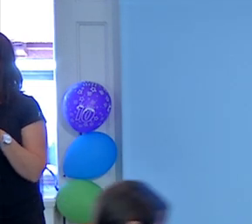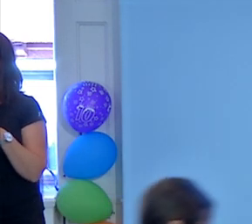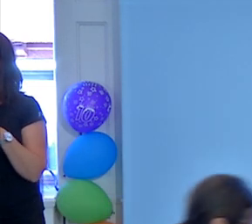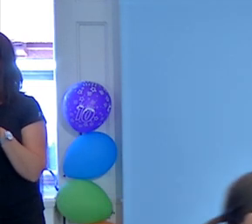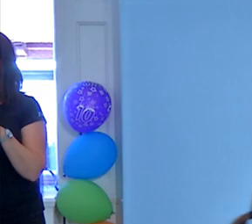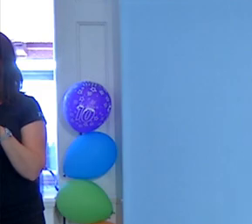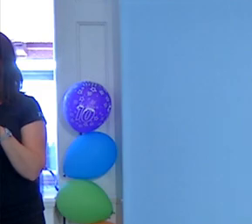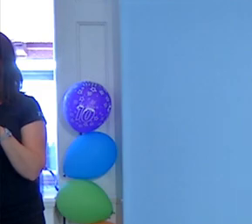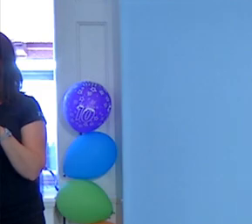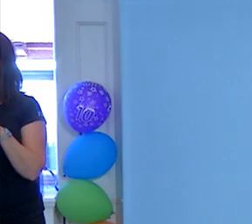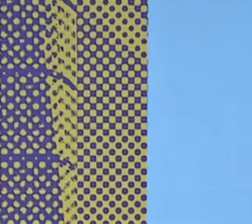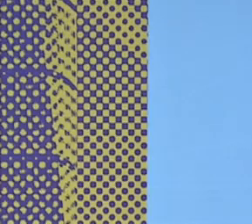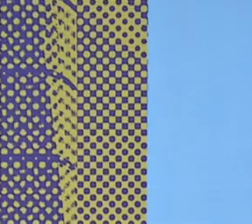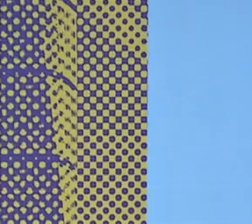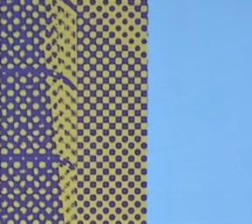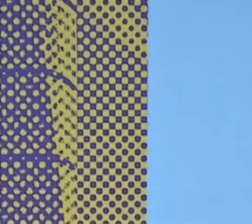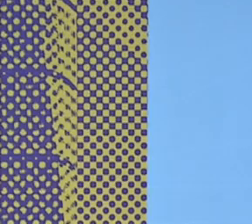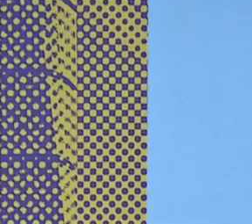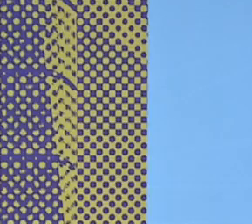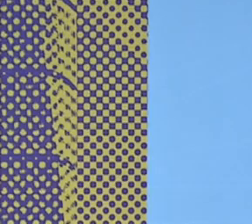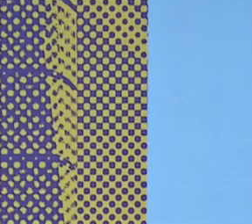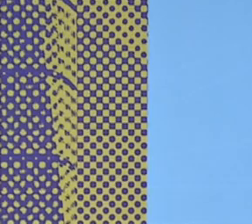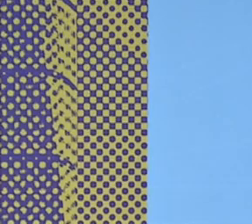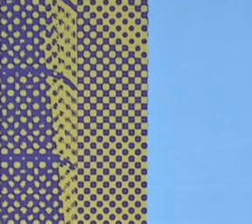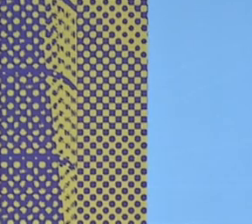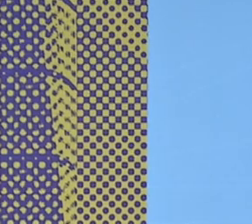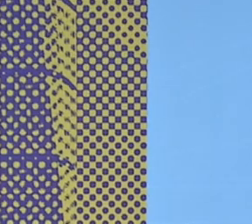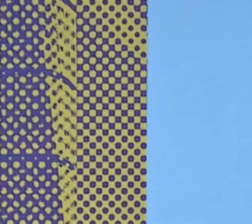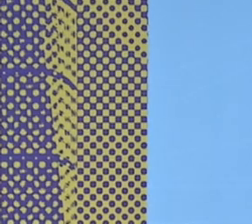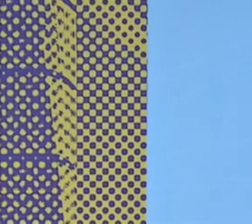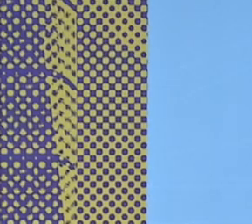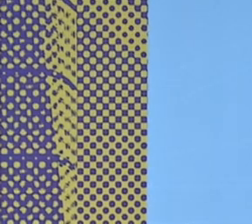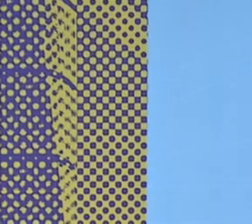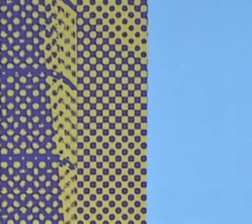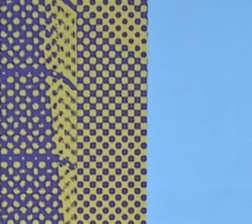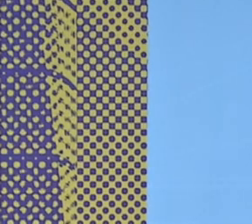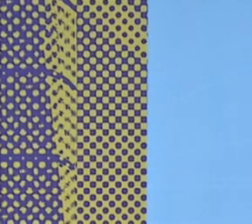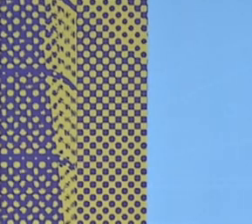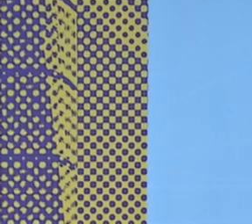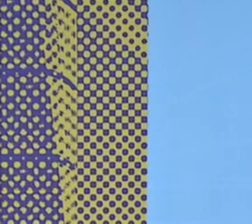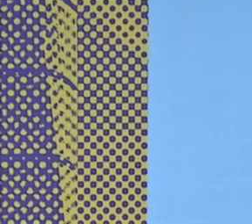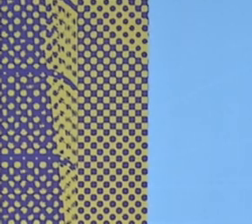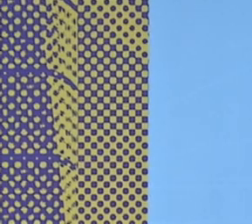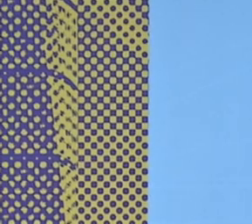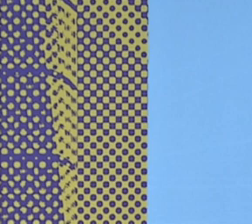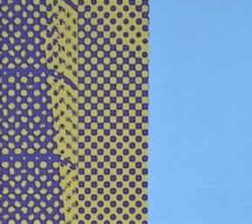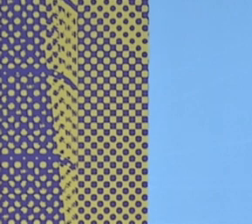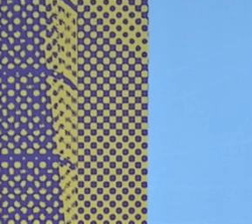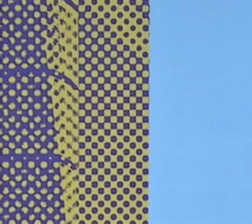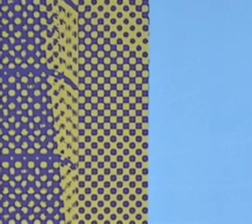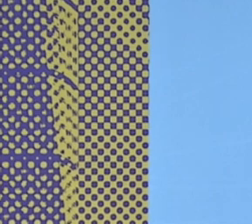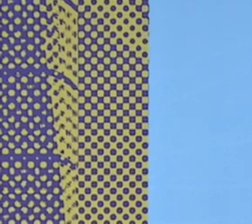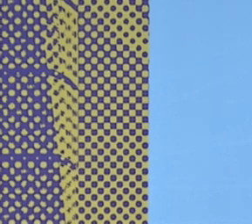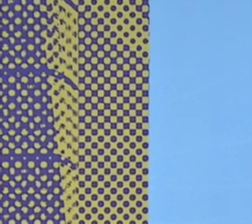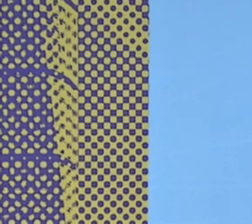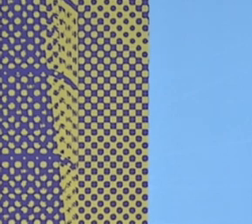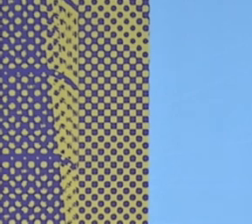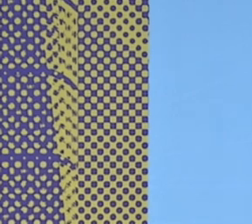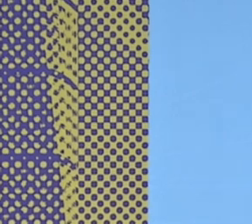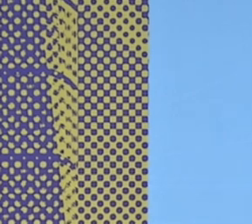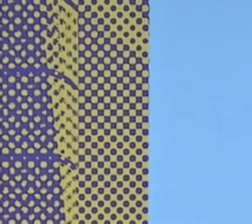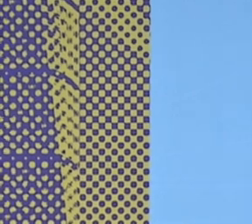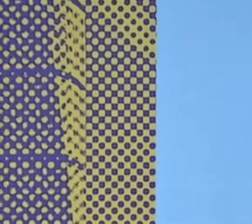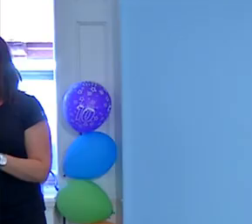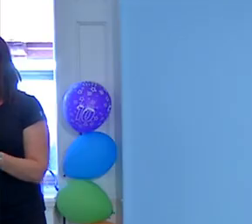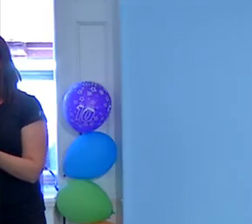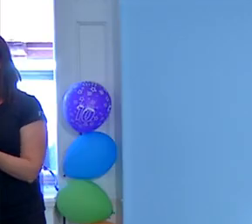Sverige fler migranter? Jag heter Filip Sandberg och är kommunstyrelsens ordförande i Lunds kommun.